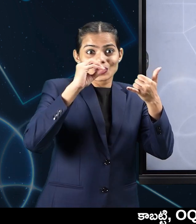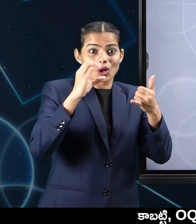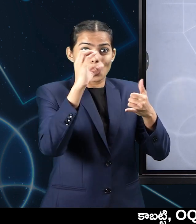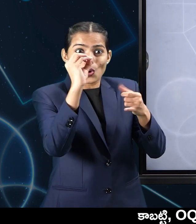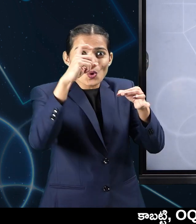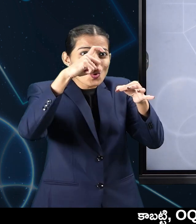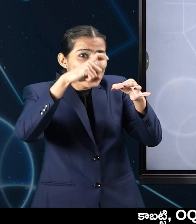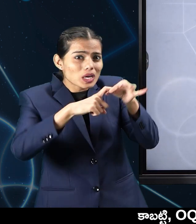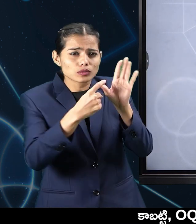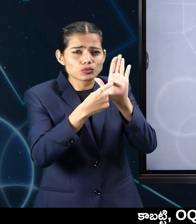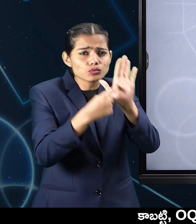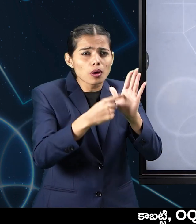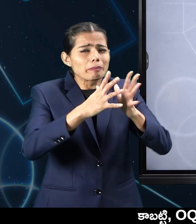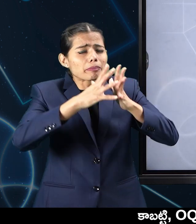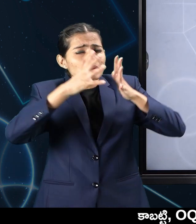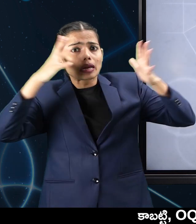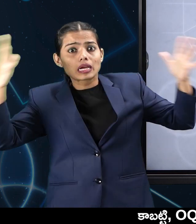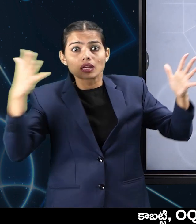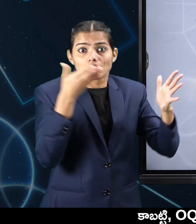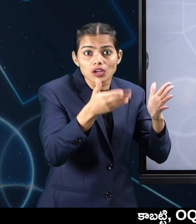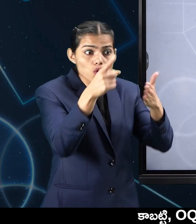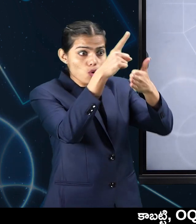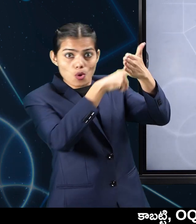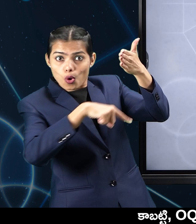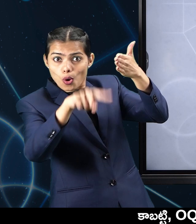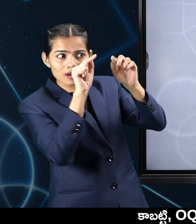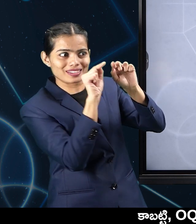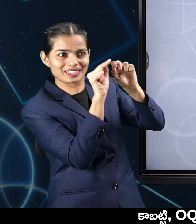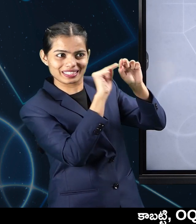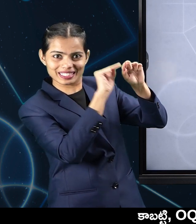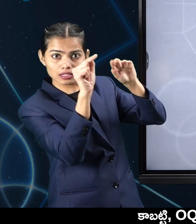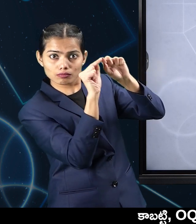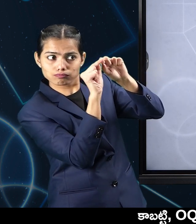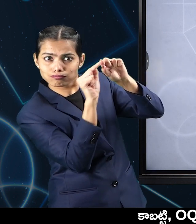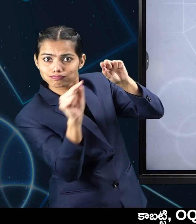కాబట్టి OQ సర్కిల్ OP వ్యాసార్థం కంటే ఎక్కువగా ఉండాలి.